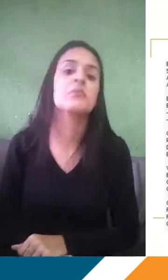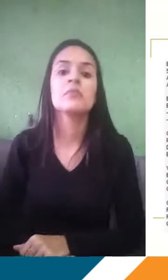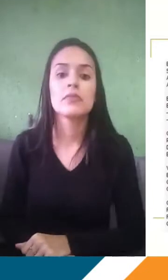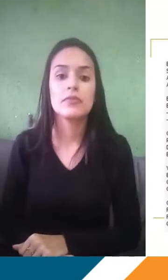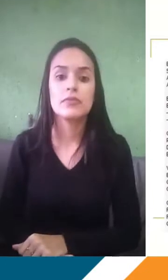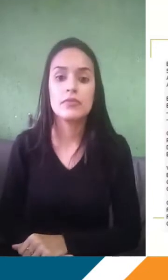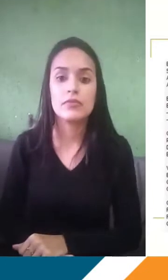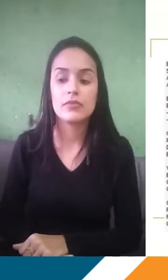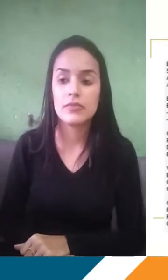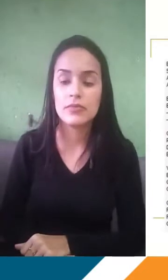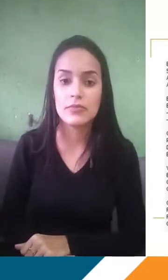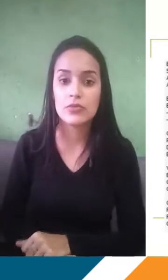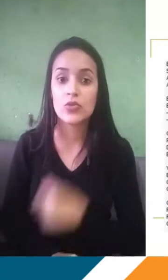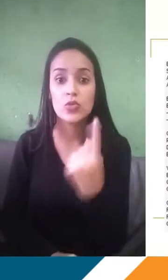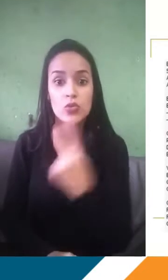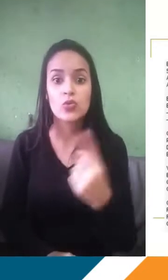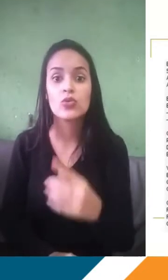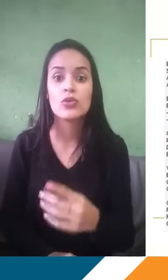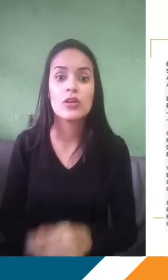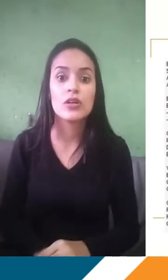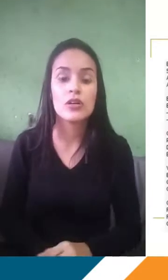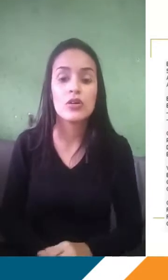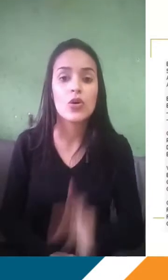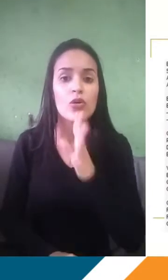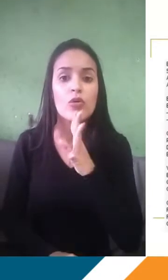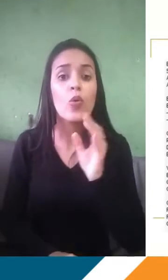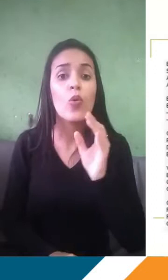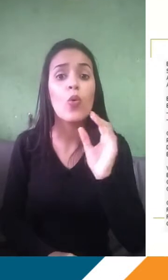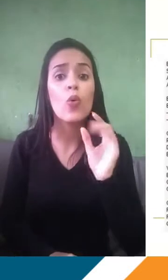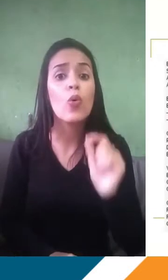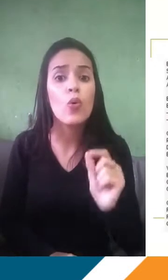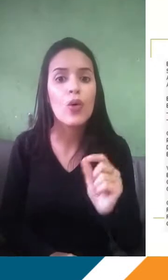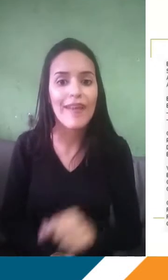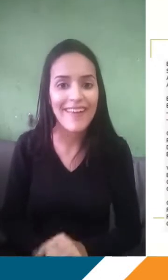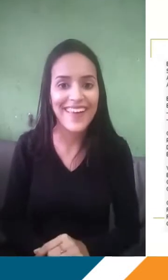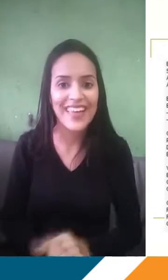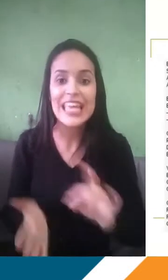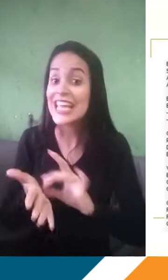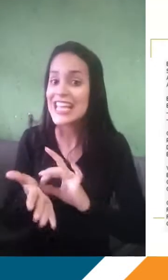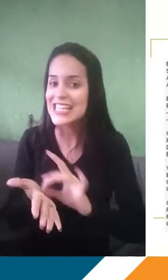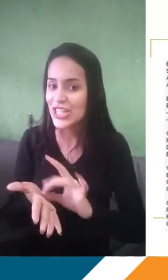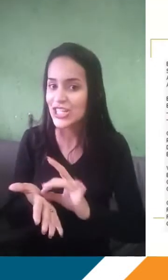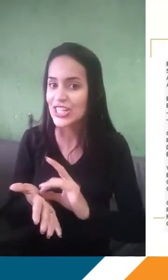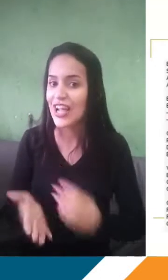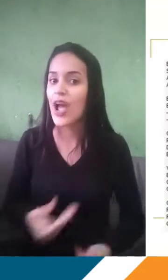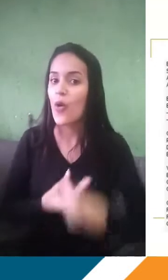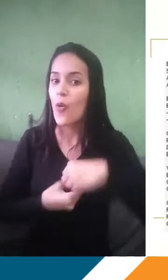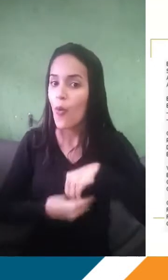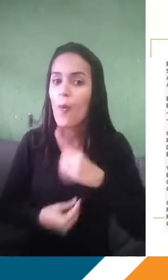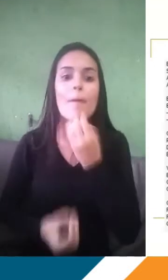No poema, Bandeira ridiculariza o parnasianismo. Vamos ler e ver como ele faz